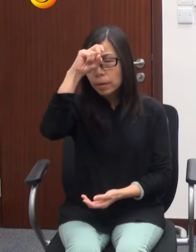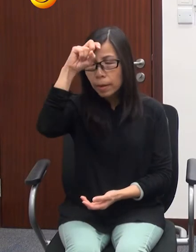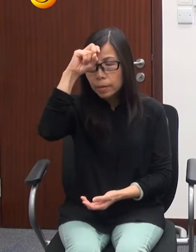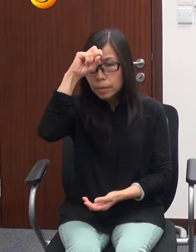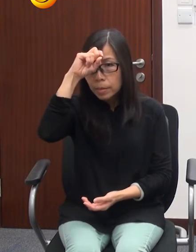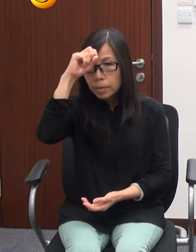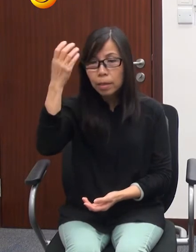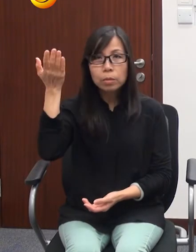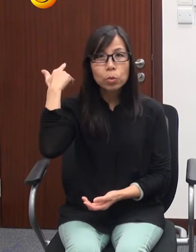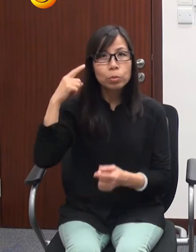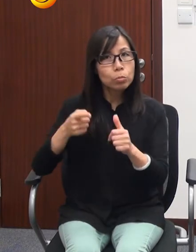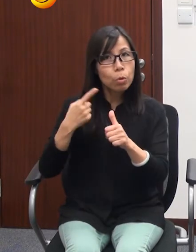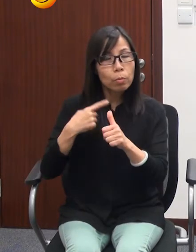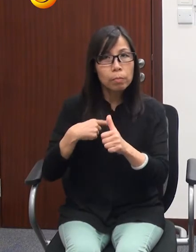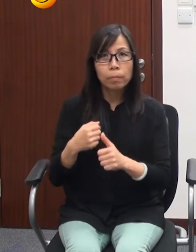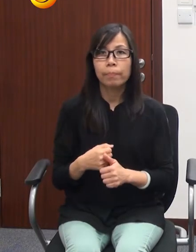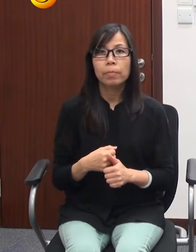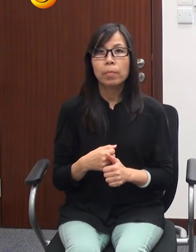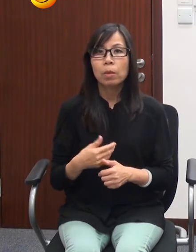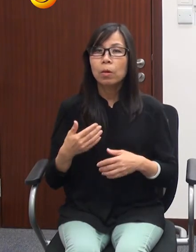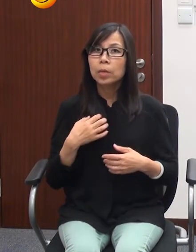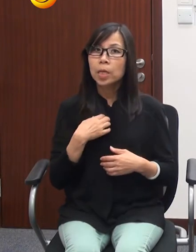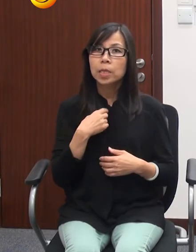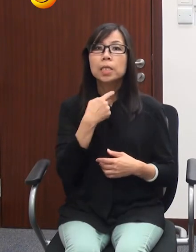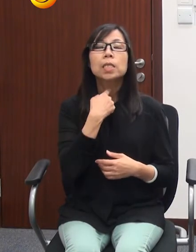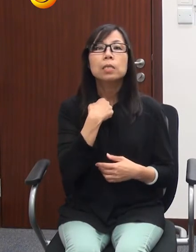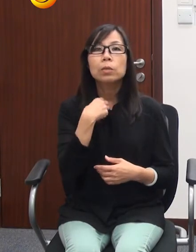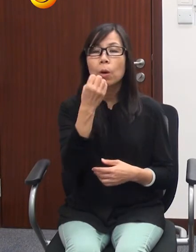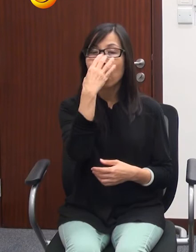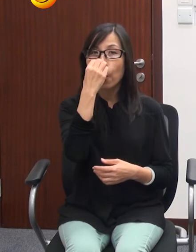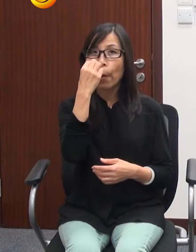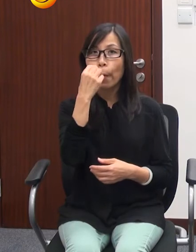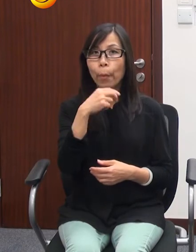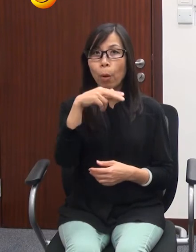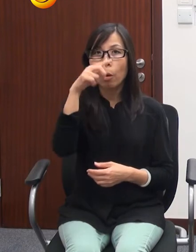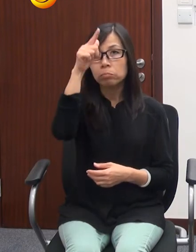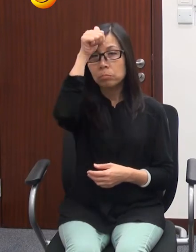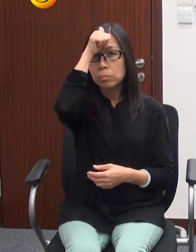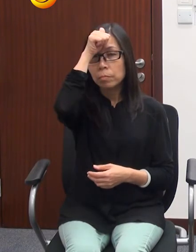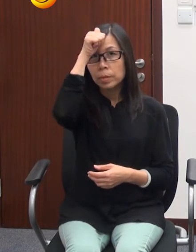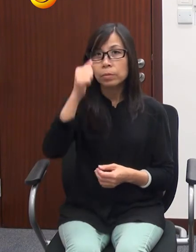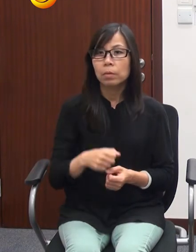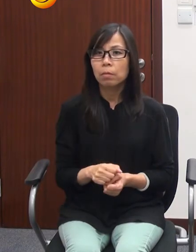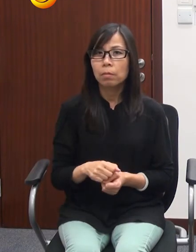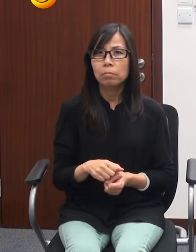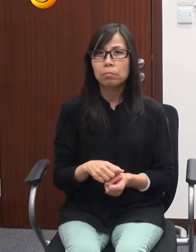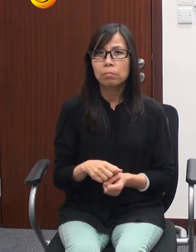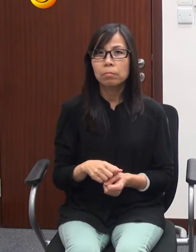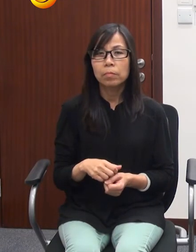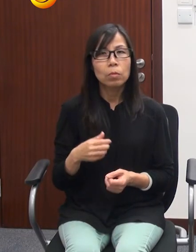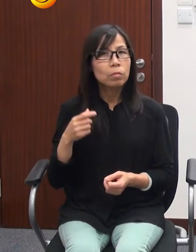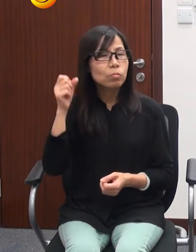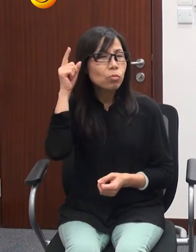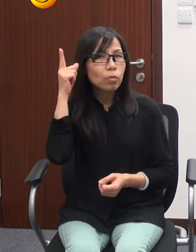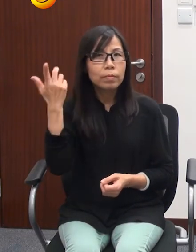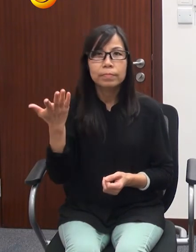唔好衝擊共產黨，我哋淨係爭取香港民主得啦。咁啊，嗰日個氣氛就好吊鬼， 好吊鬼喎，得意喎， 係啊，好詭